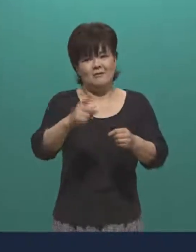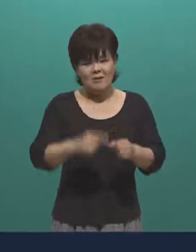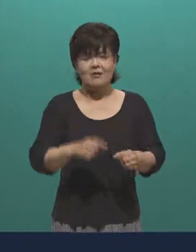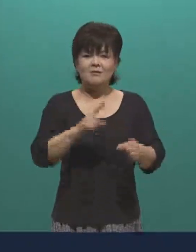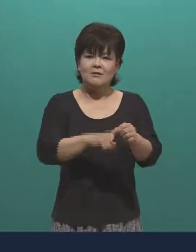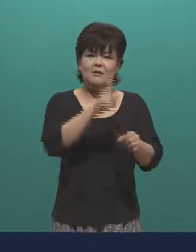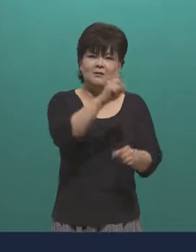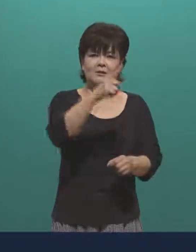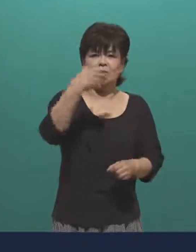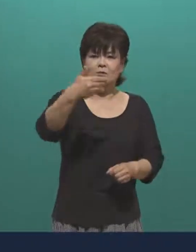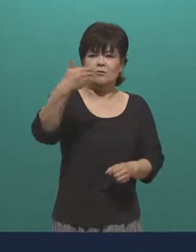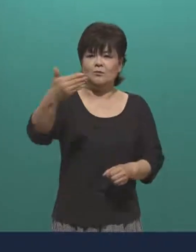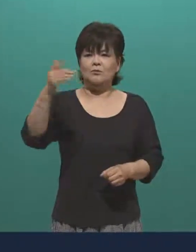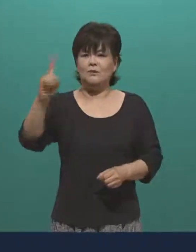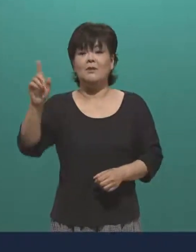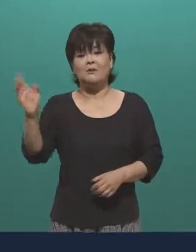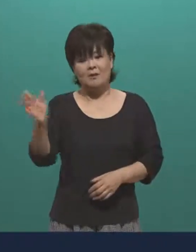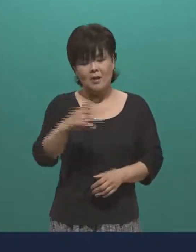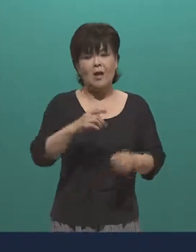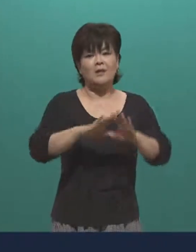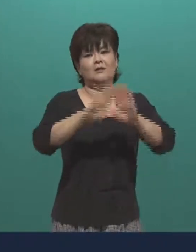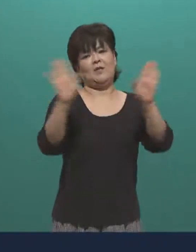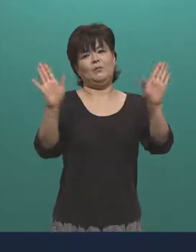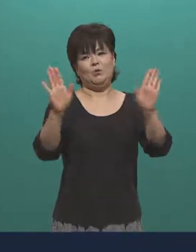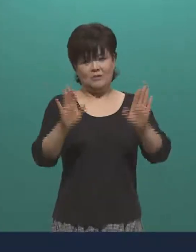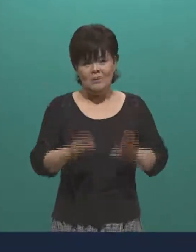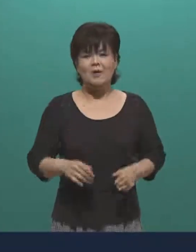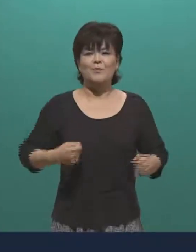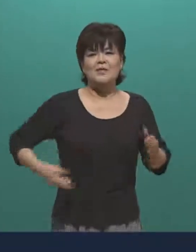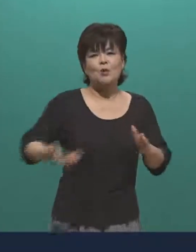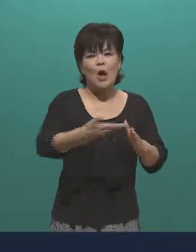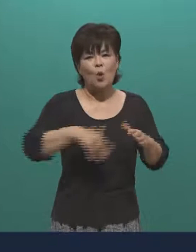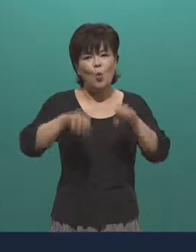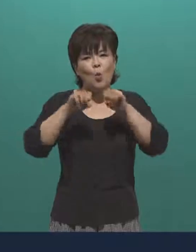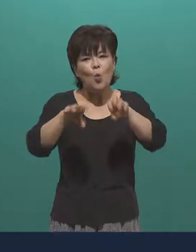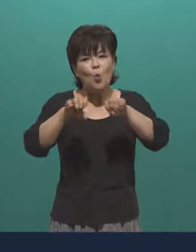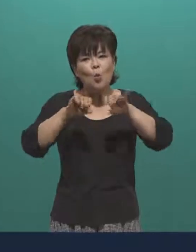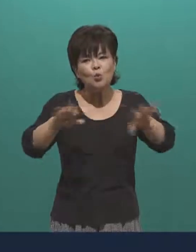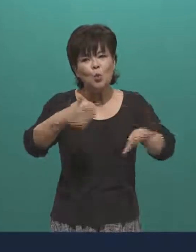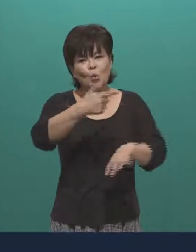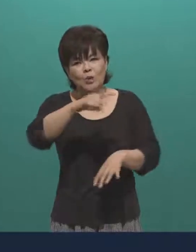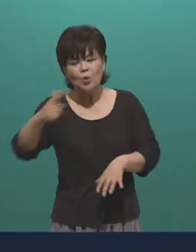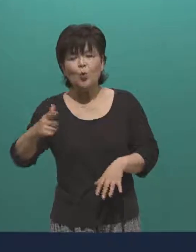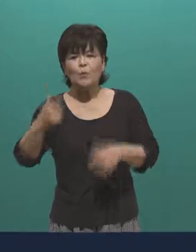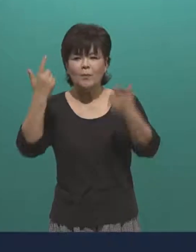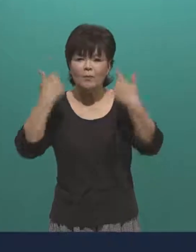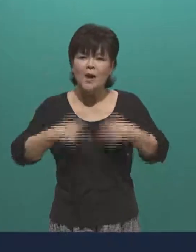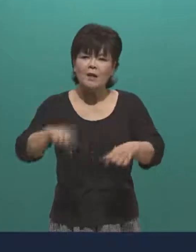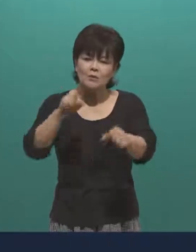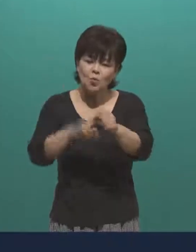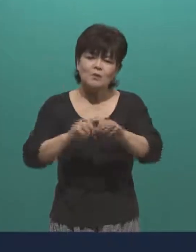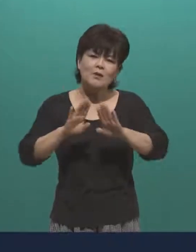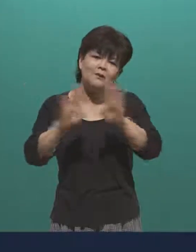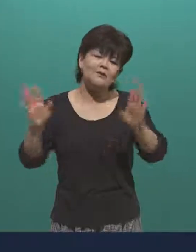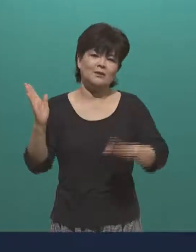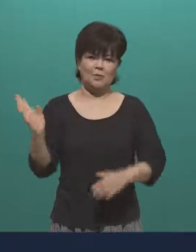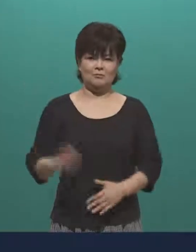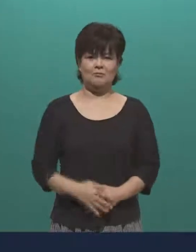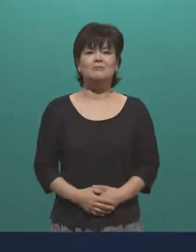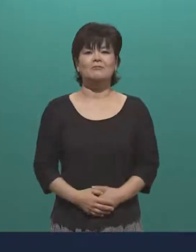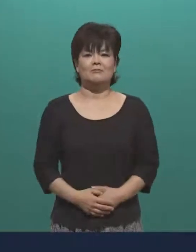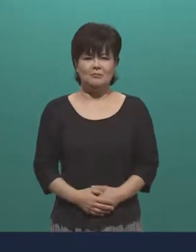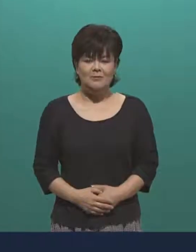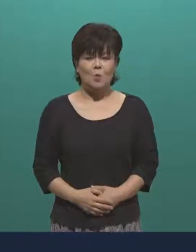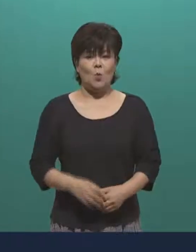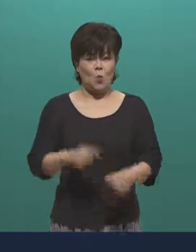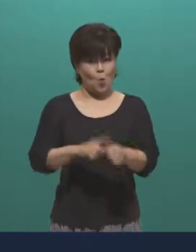に1991年から始まったもので、琵琶湖放送などが毎年開いています。